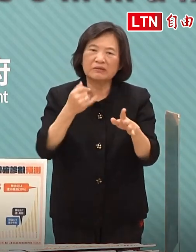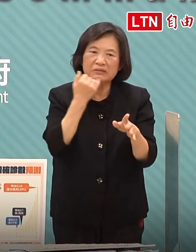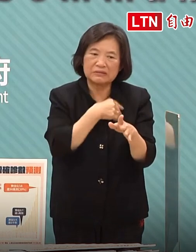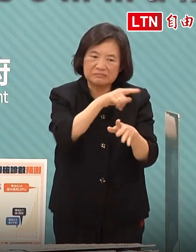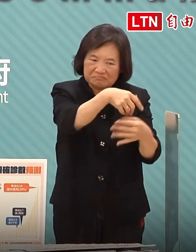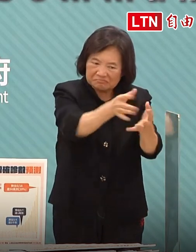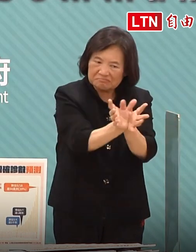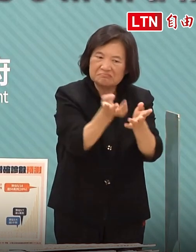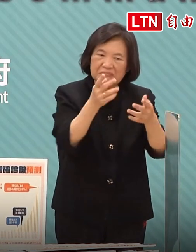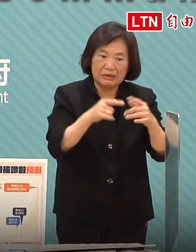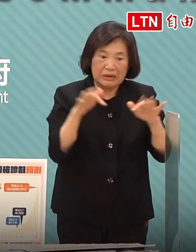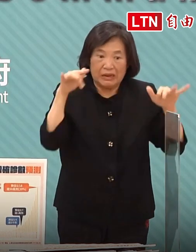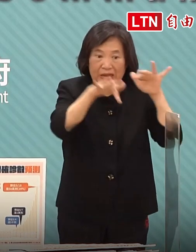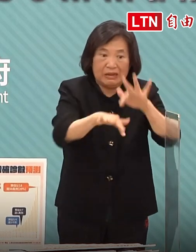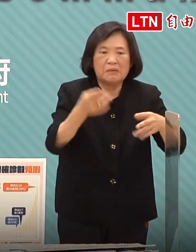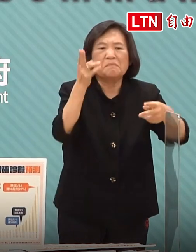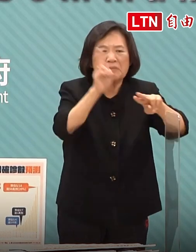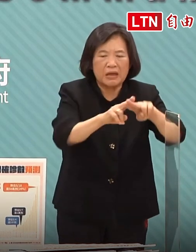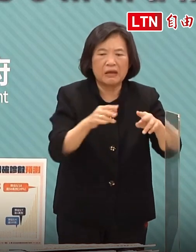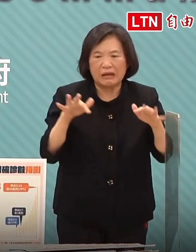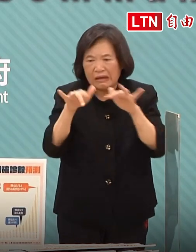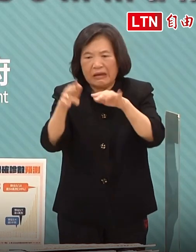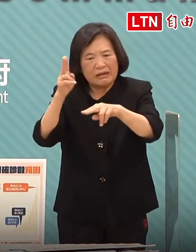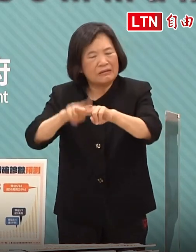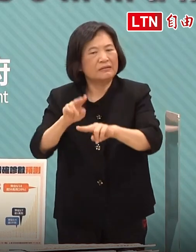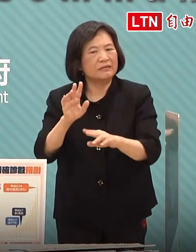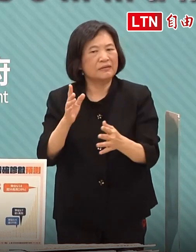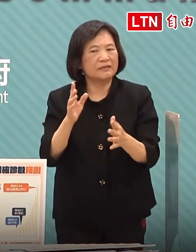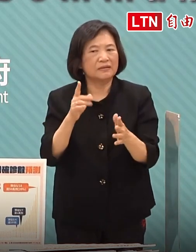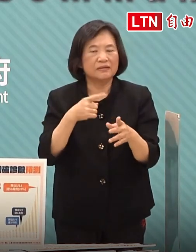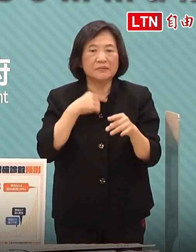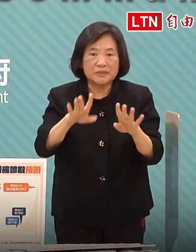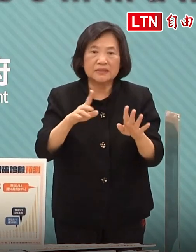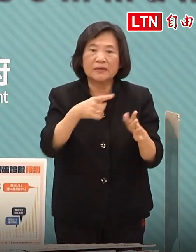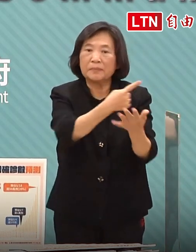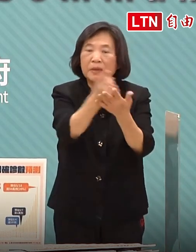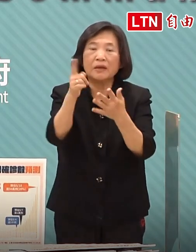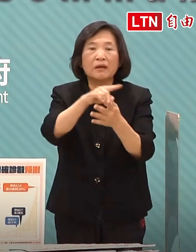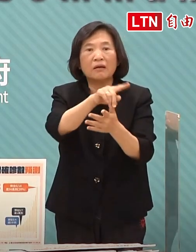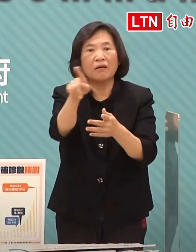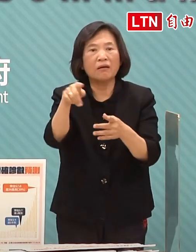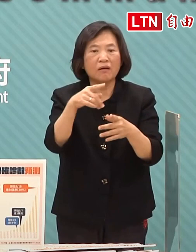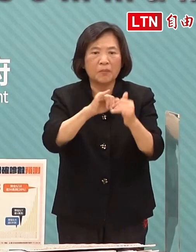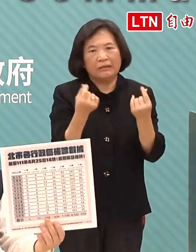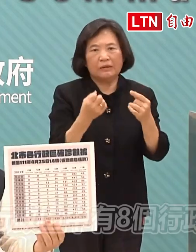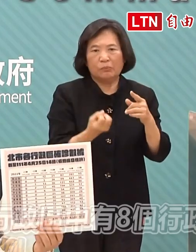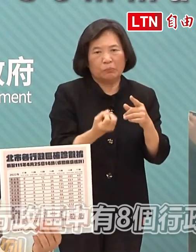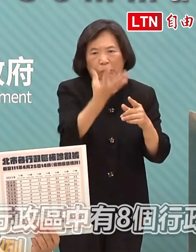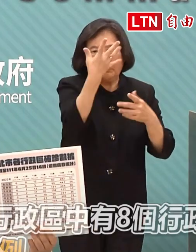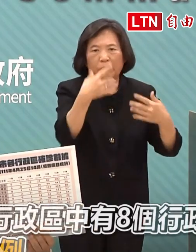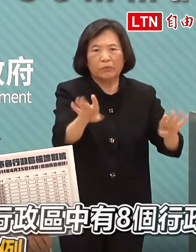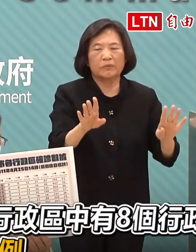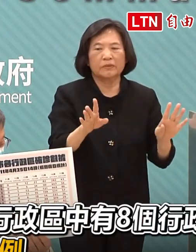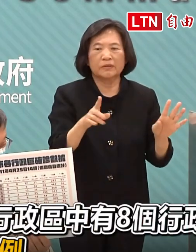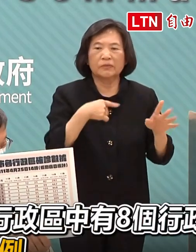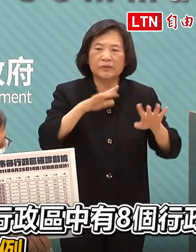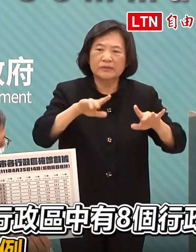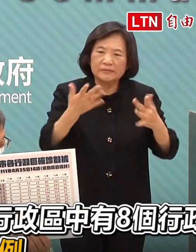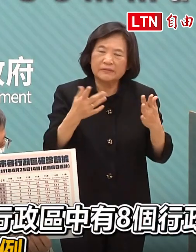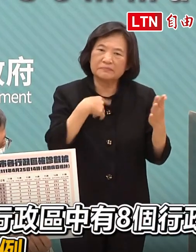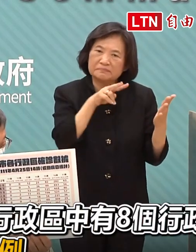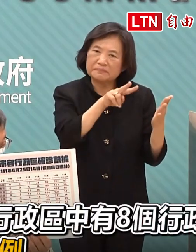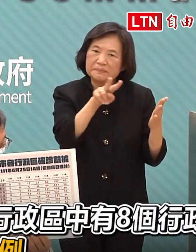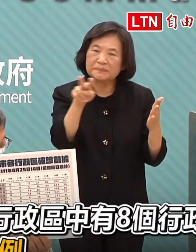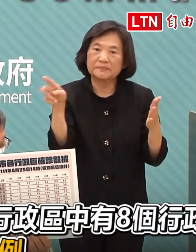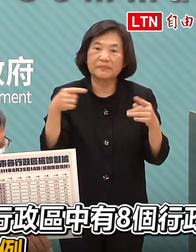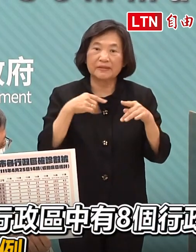现我们现在老百姓还蛮乐天的，我看餐厅什么都客满了。现在大概看起来像